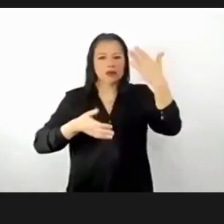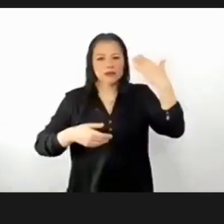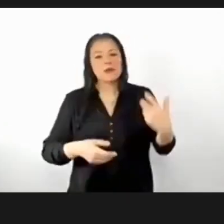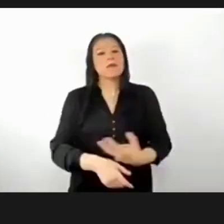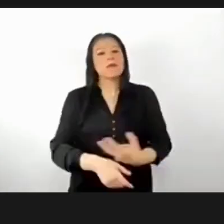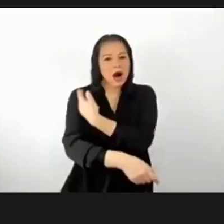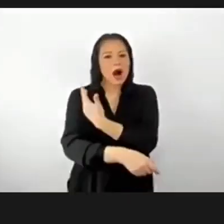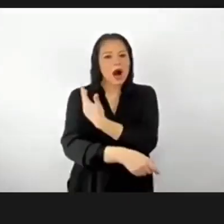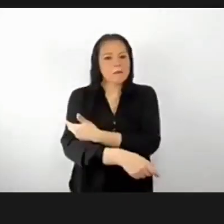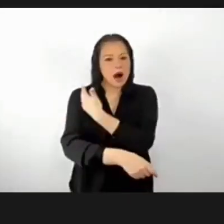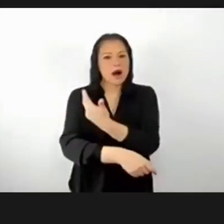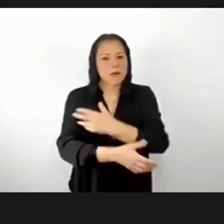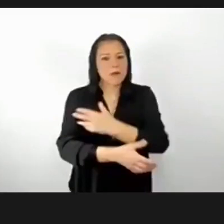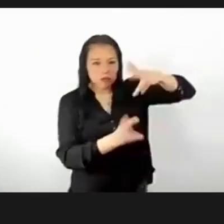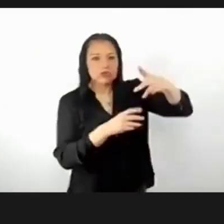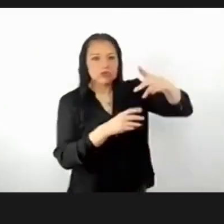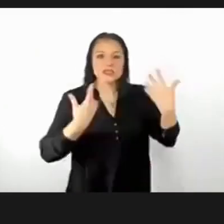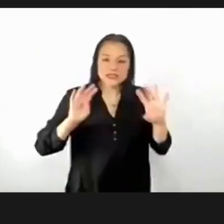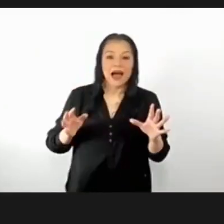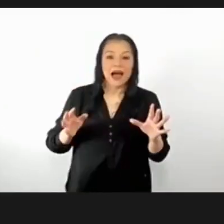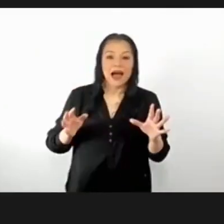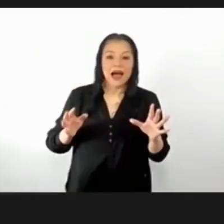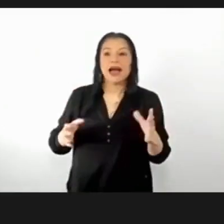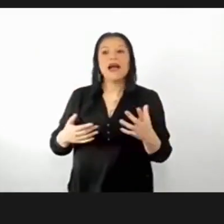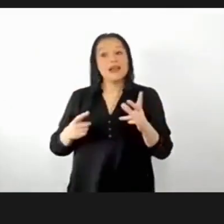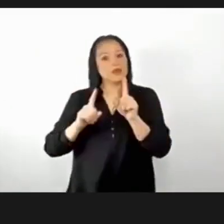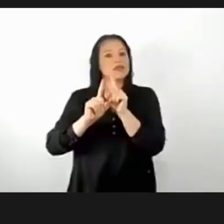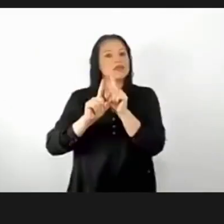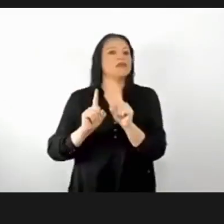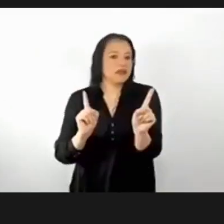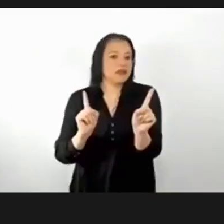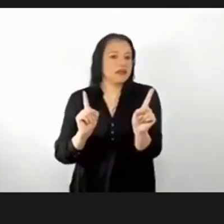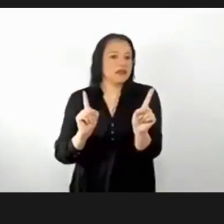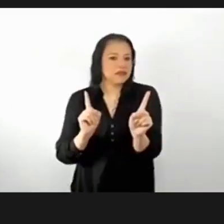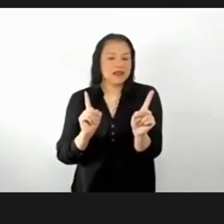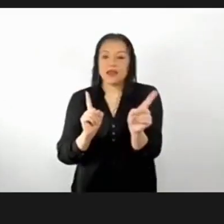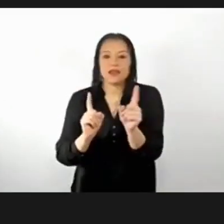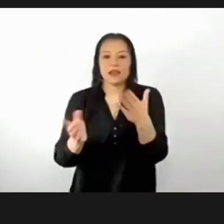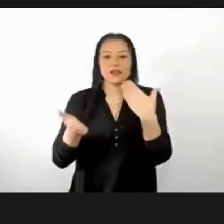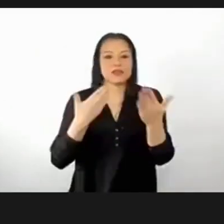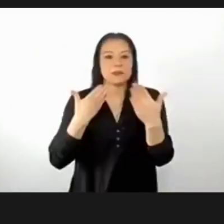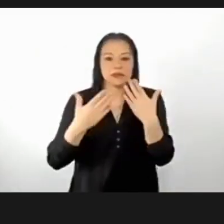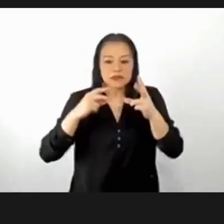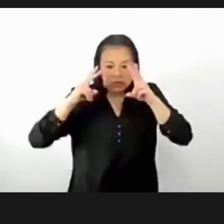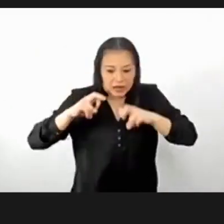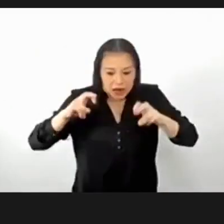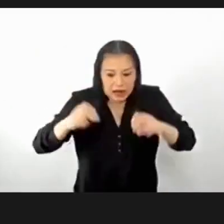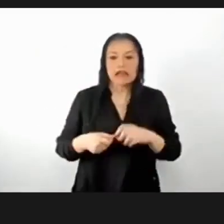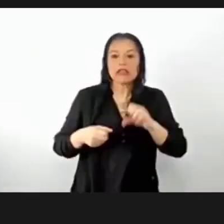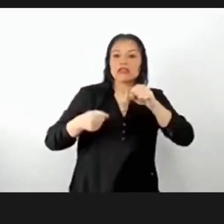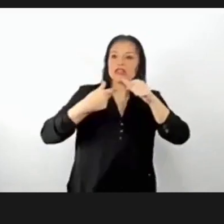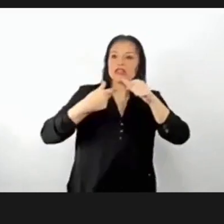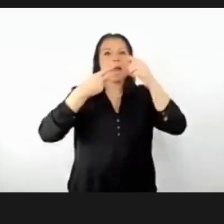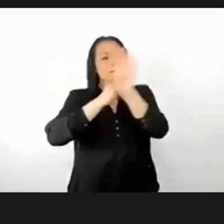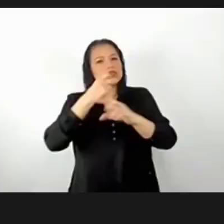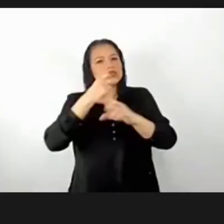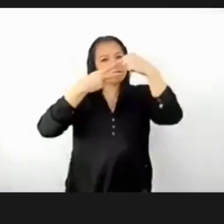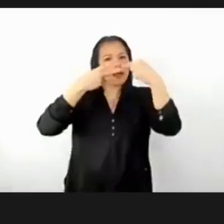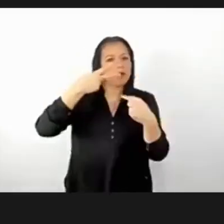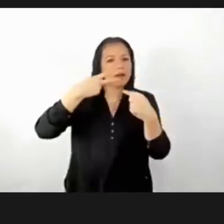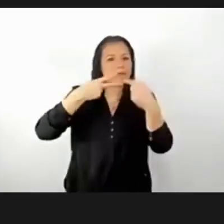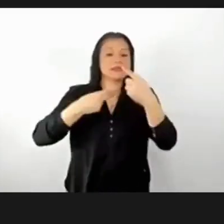mundo entero. Entonces ya estamos hablando de cosas diferentes. Ya no estamos hablando del estudio, de la eficacia del estudio, sino cuando